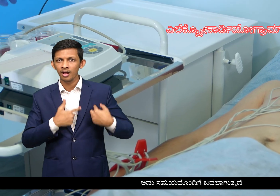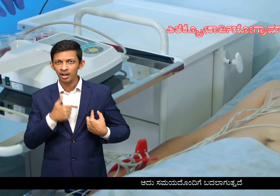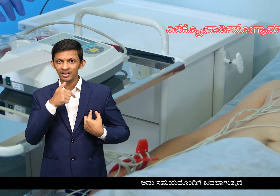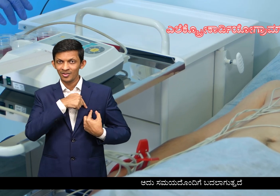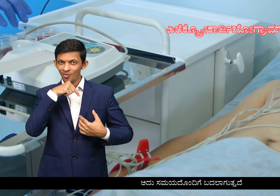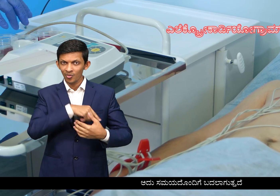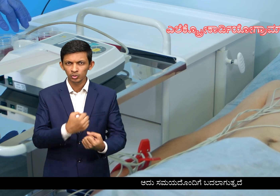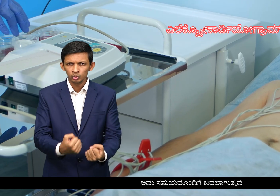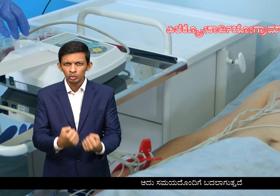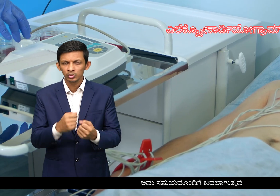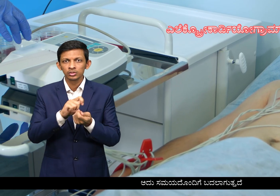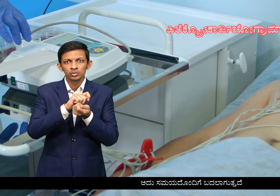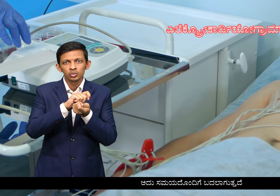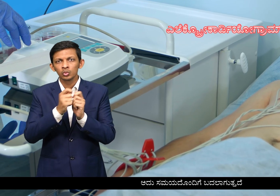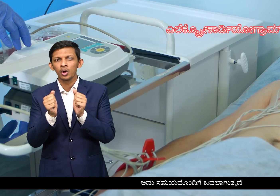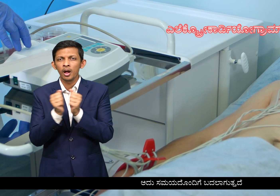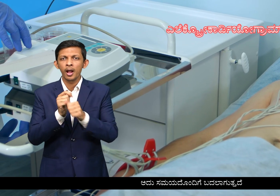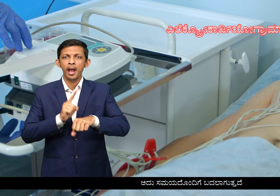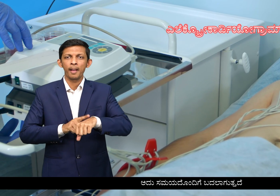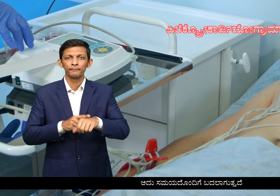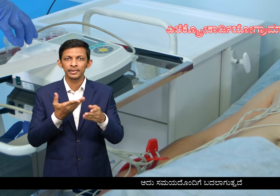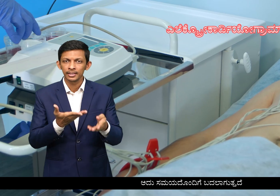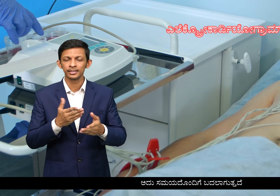ಸಮಯದೊಂದಿಗೆ ಬದಲಾಗುತ್ತದೆ.